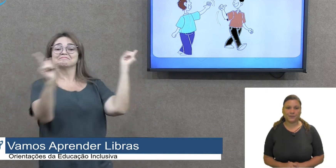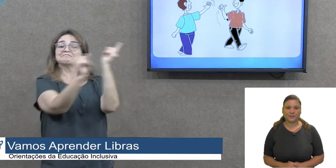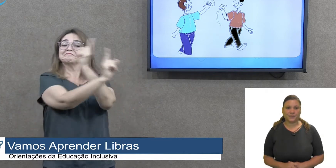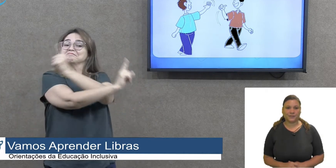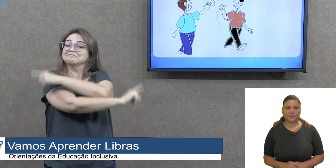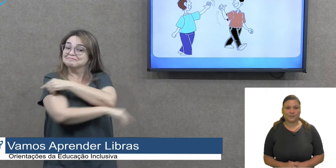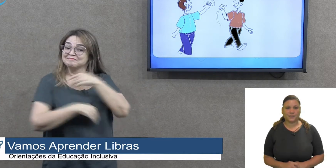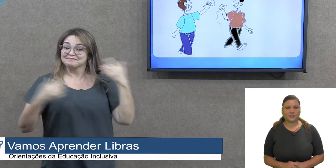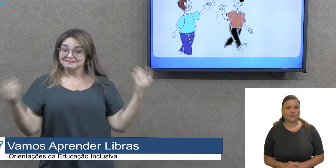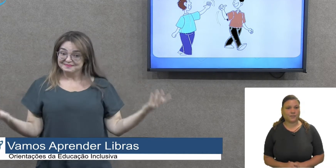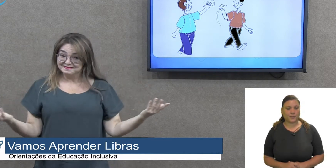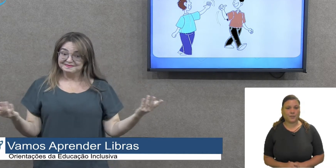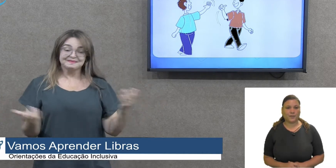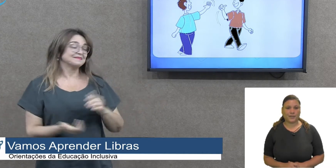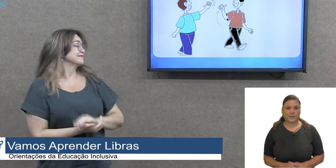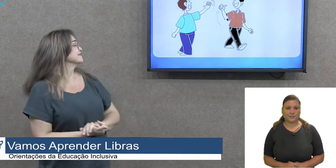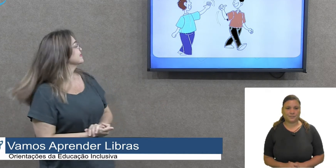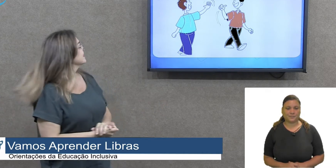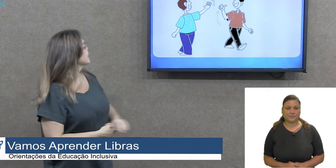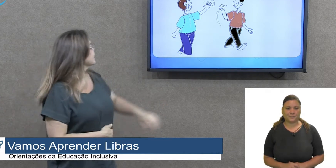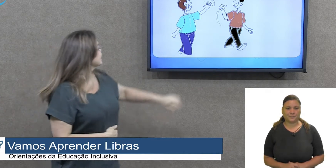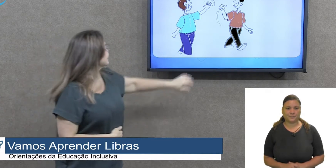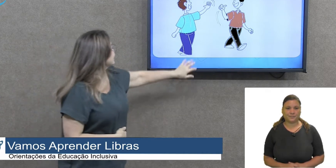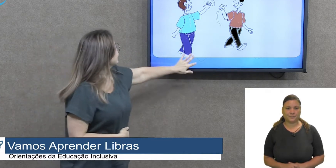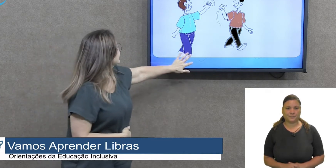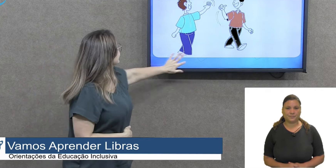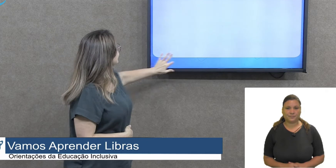bom? E vão embora.